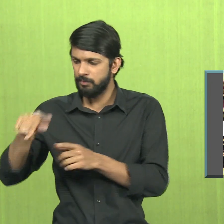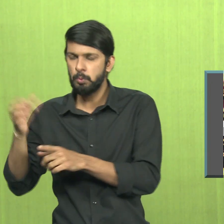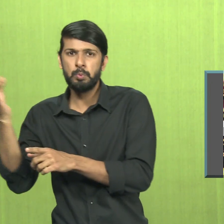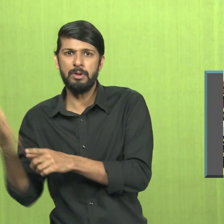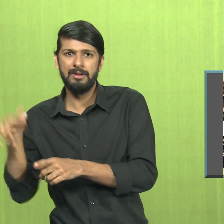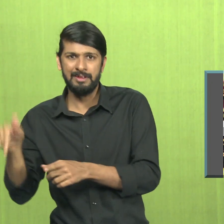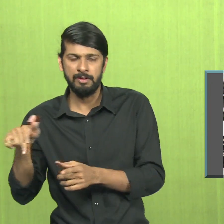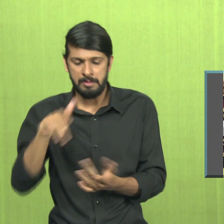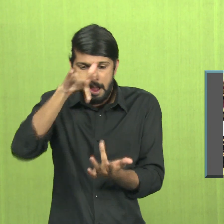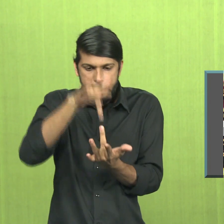MP3